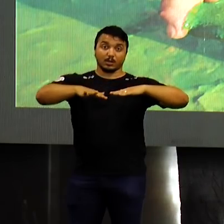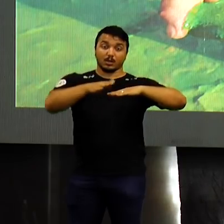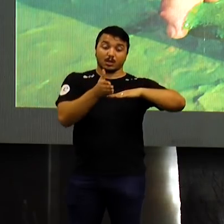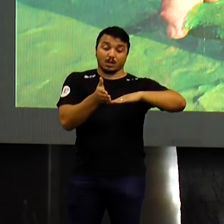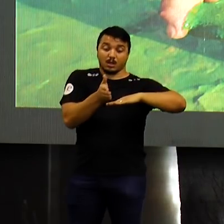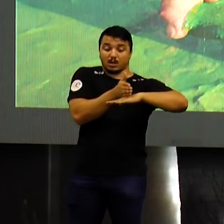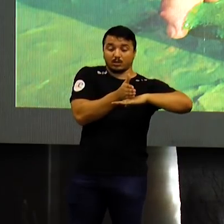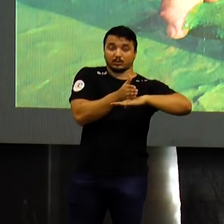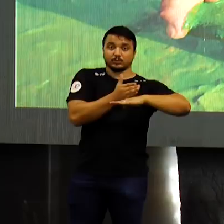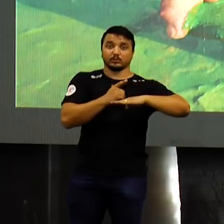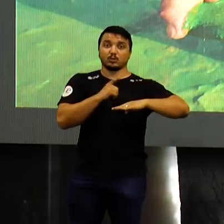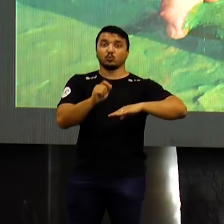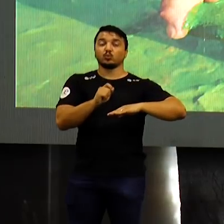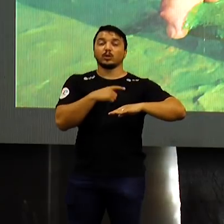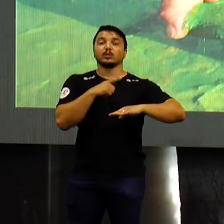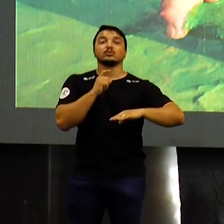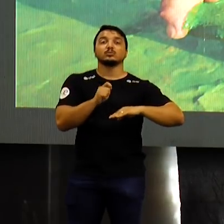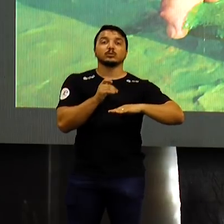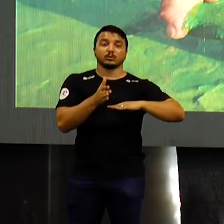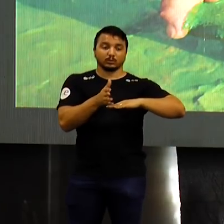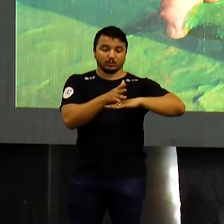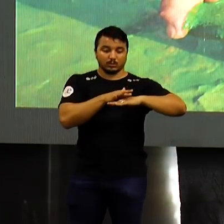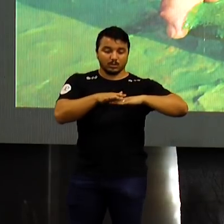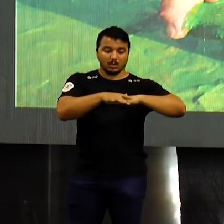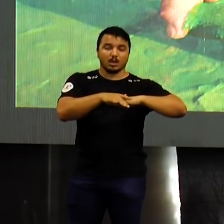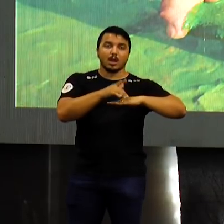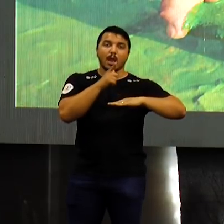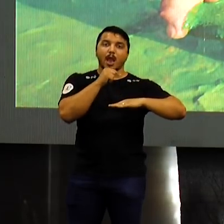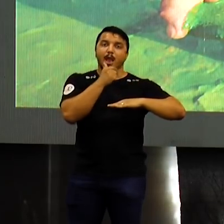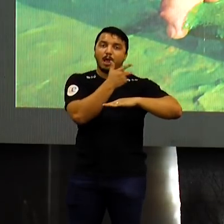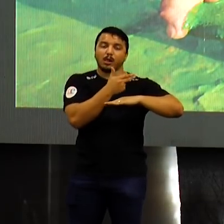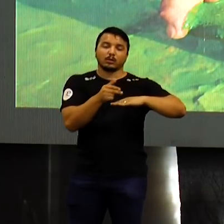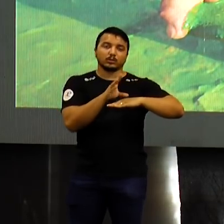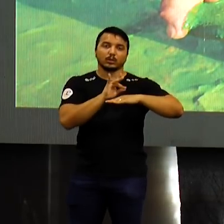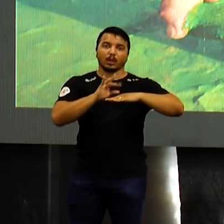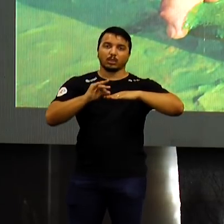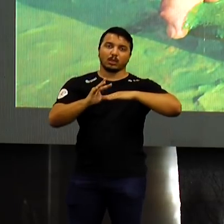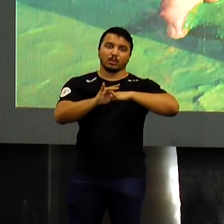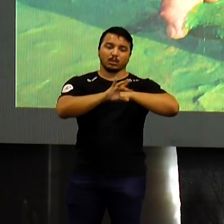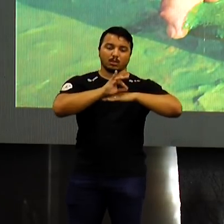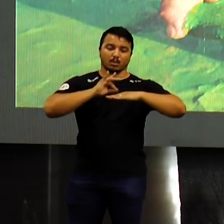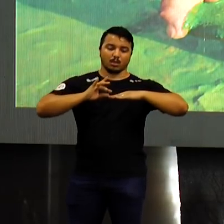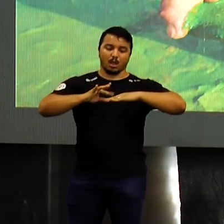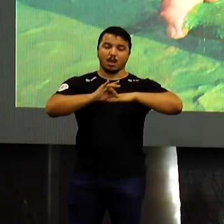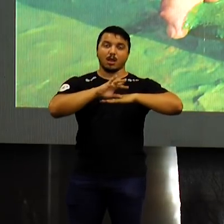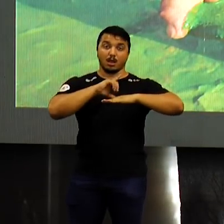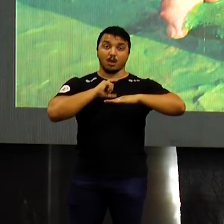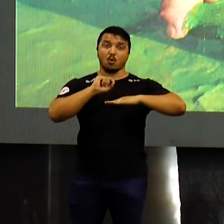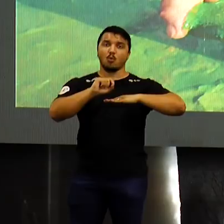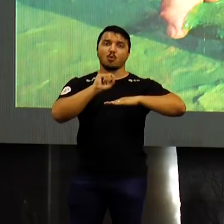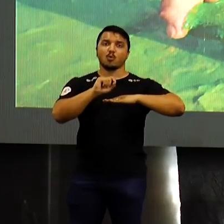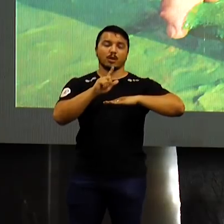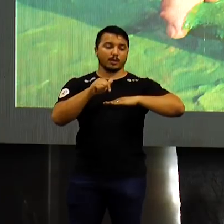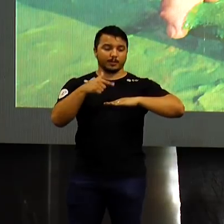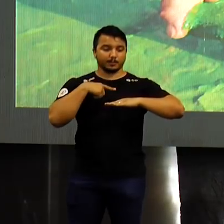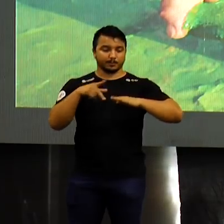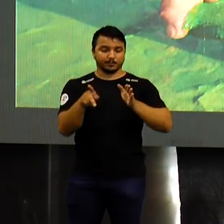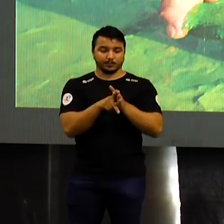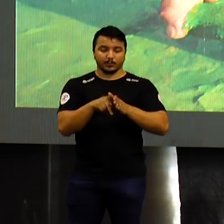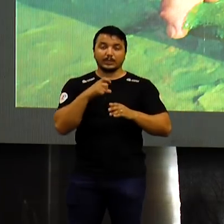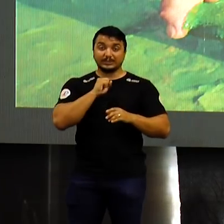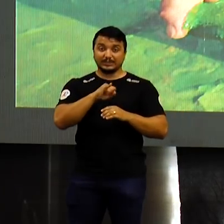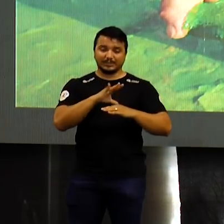da barragem, o que nós teremos? Um acúmulo de sedimentos muito grande. E esse acúmulo de sedimentos